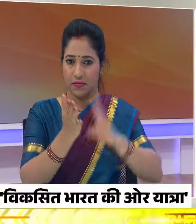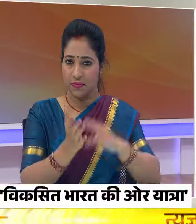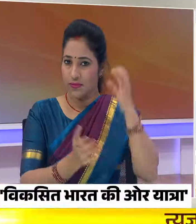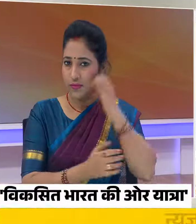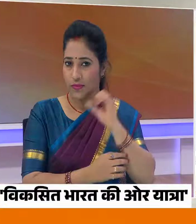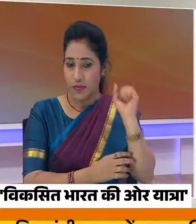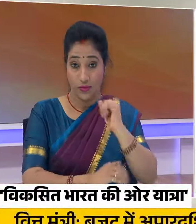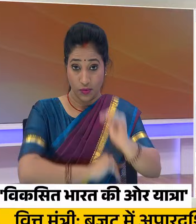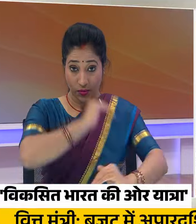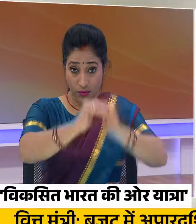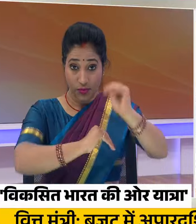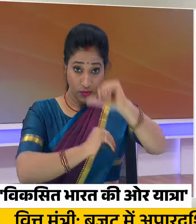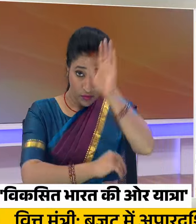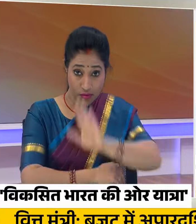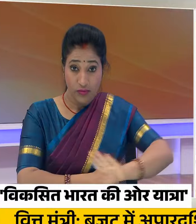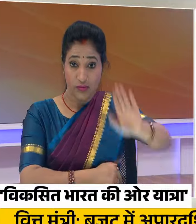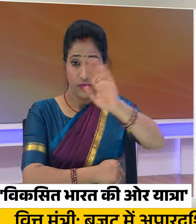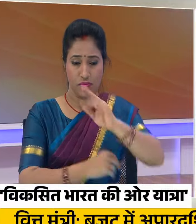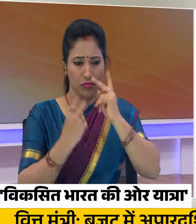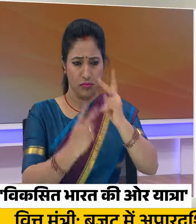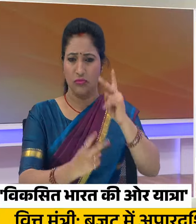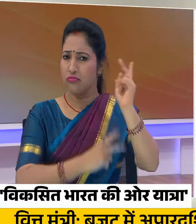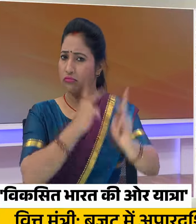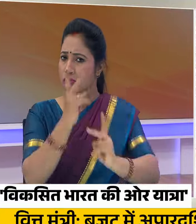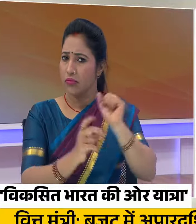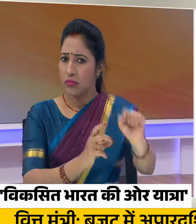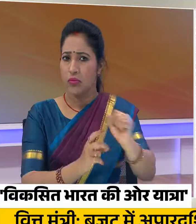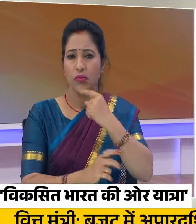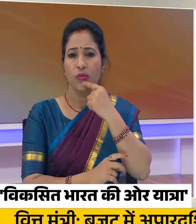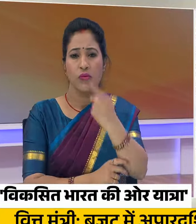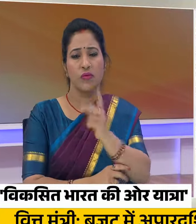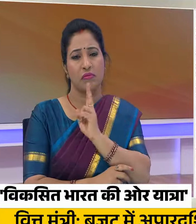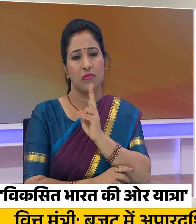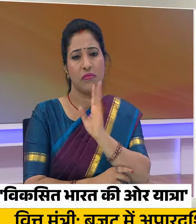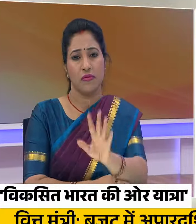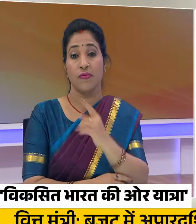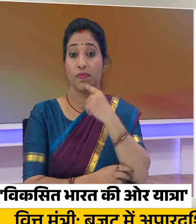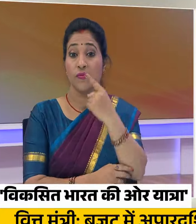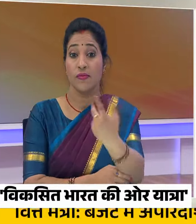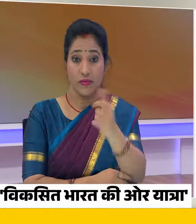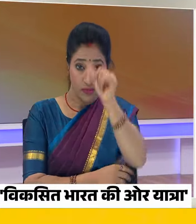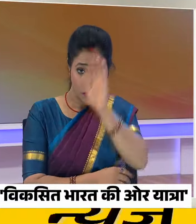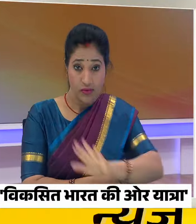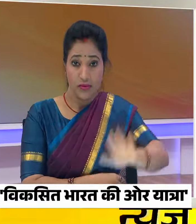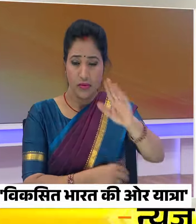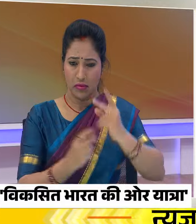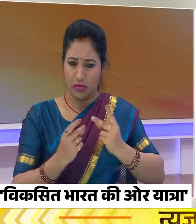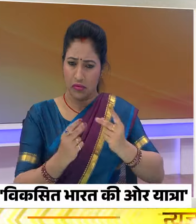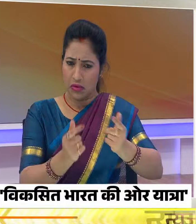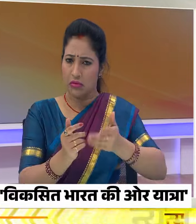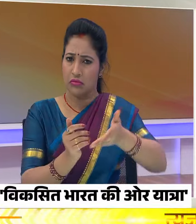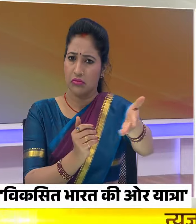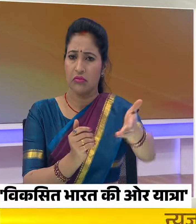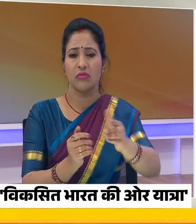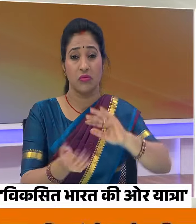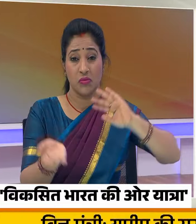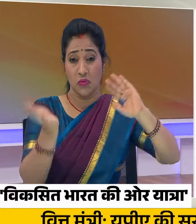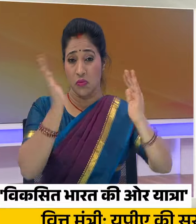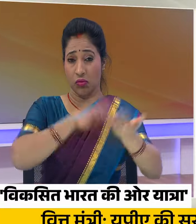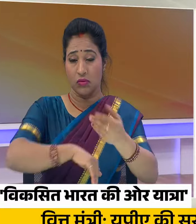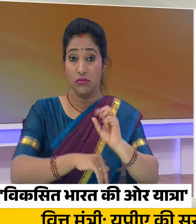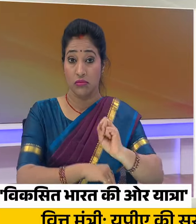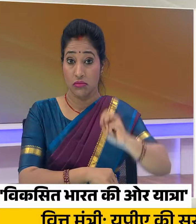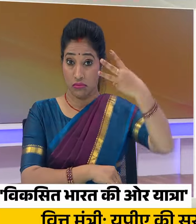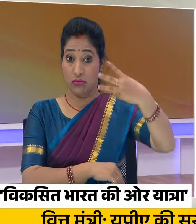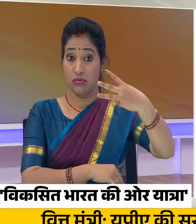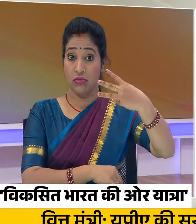प्रधानमंत्री ने विकसित भारत की ओर यात्रा को किया संबोधित। कहा, भारत जल्द ही बनेगा विश्व की तीसरी